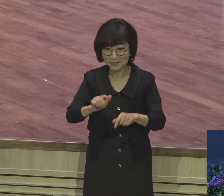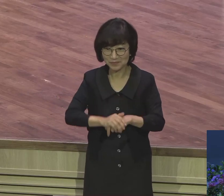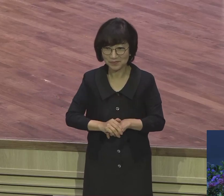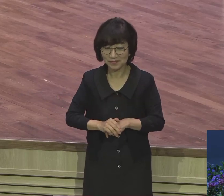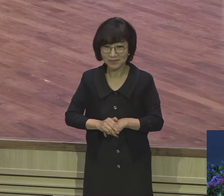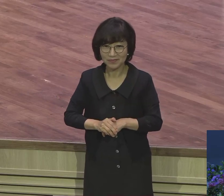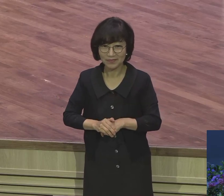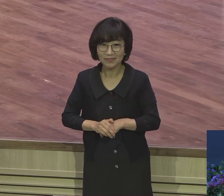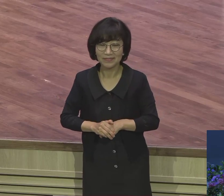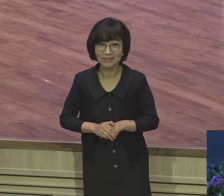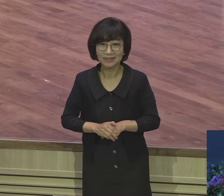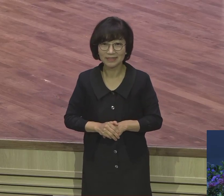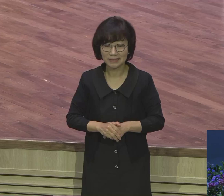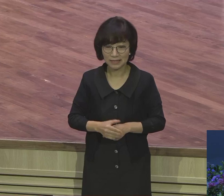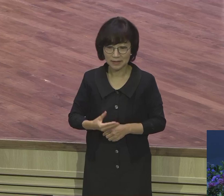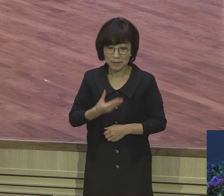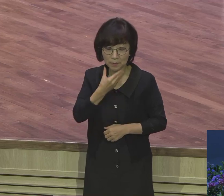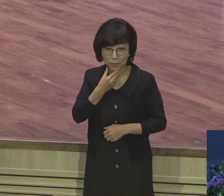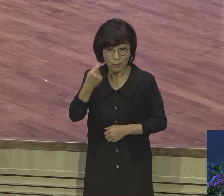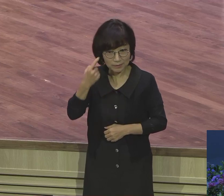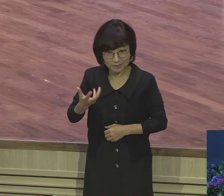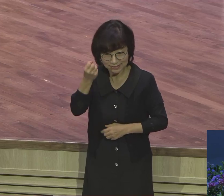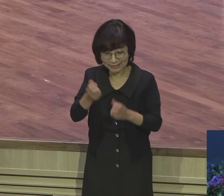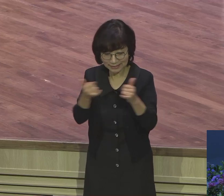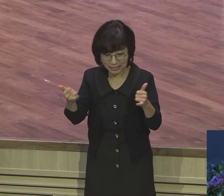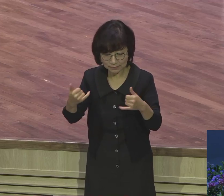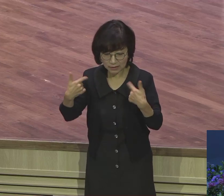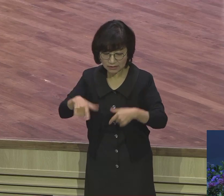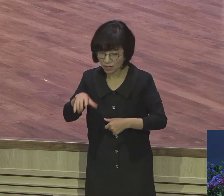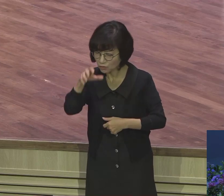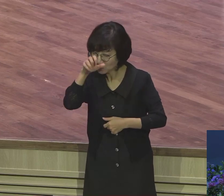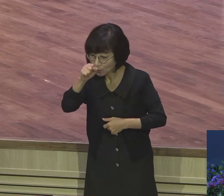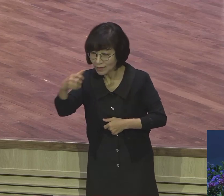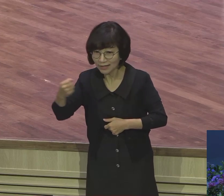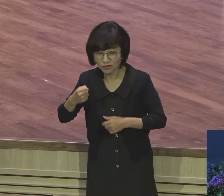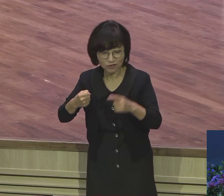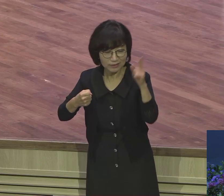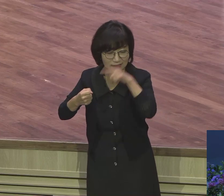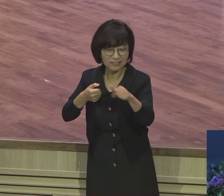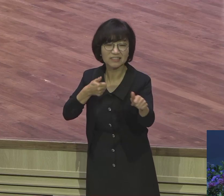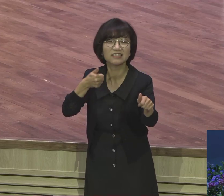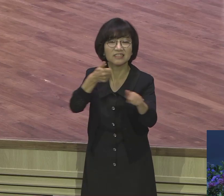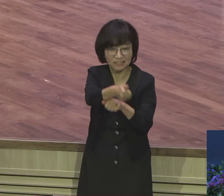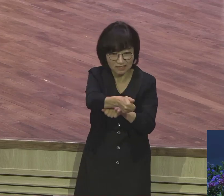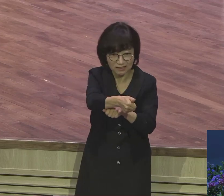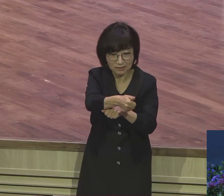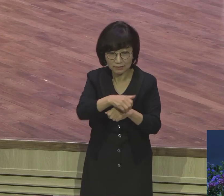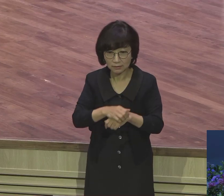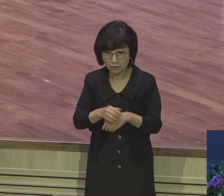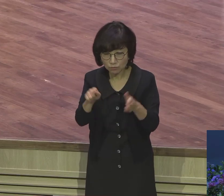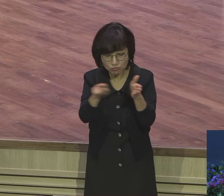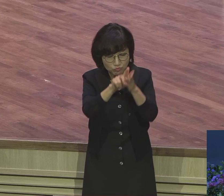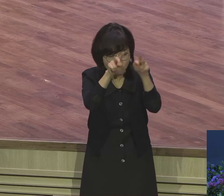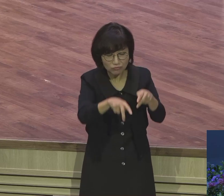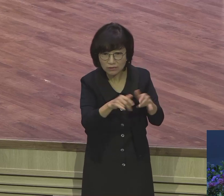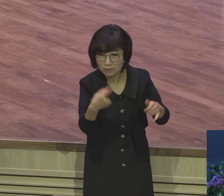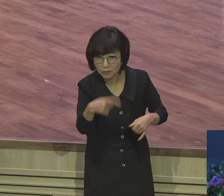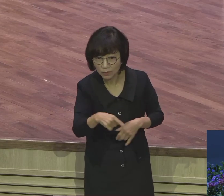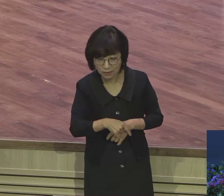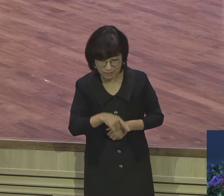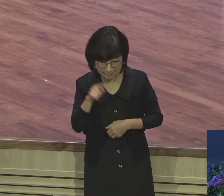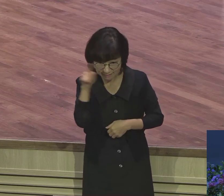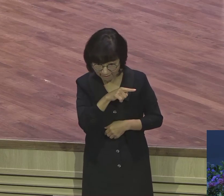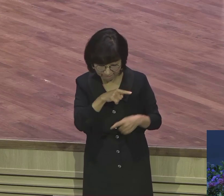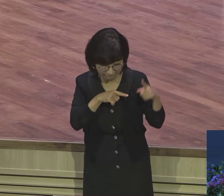복음 가진 자는 이게 달라요. 선으로 악을 이기는 겁니다. 불신자들은 그렇지 않아요. 악은 악 악으로 이루는 이루는 눈으로 아니에요.